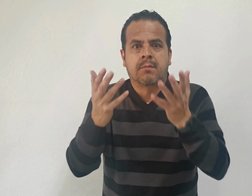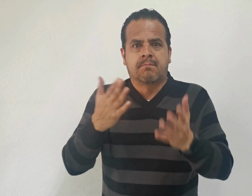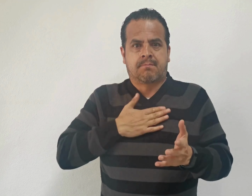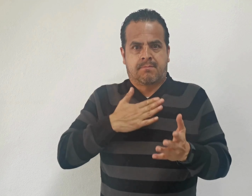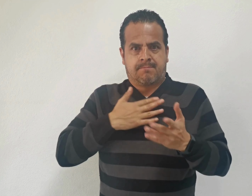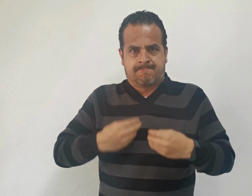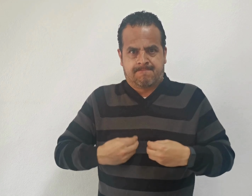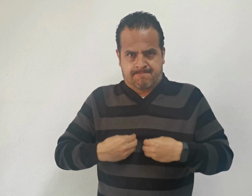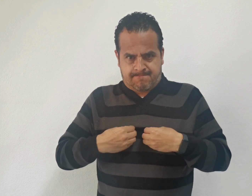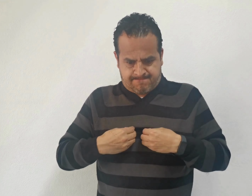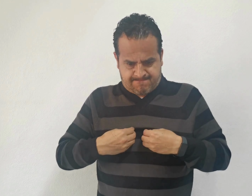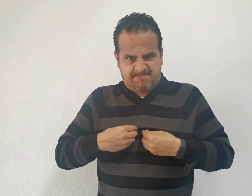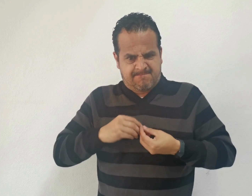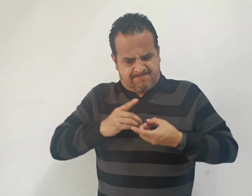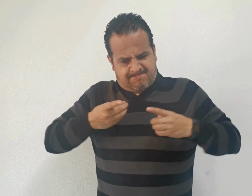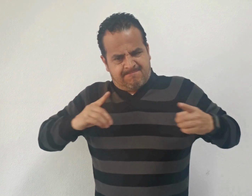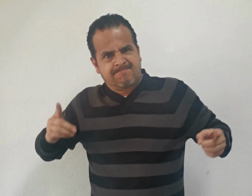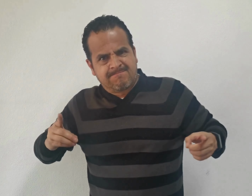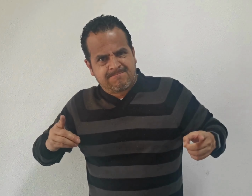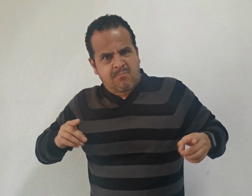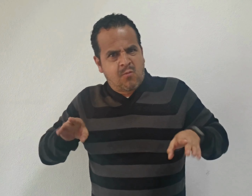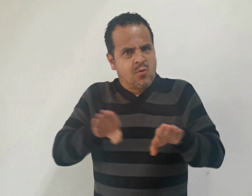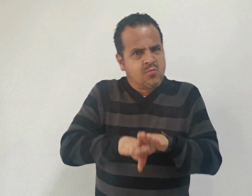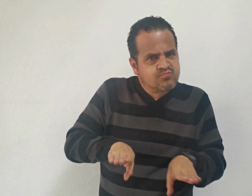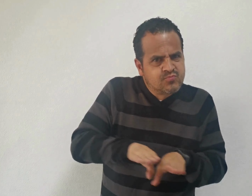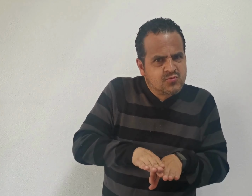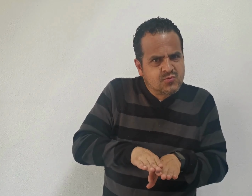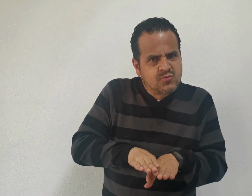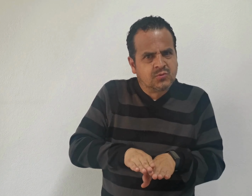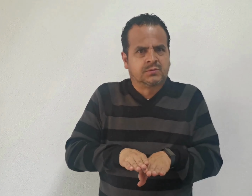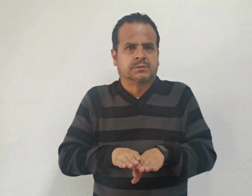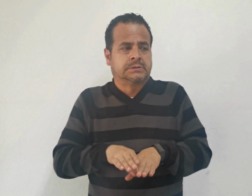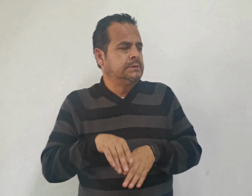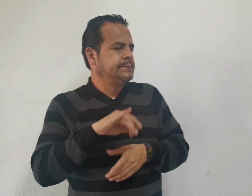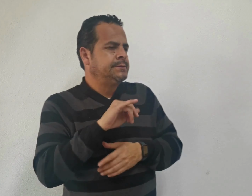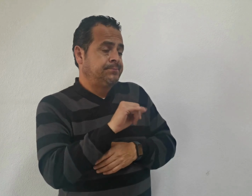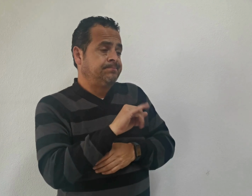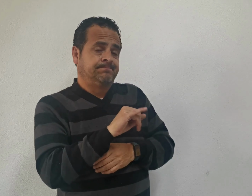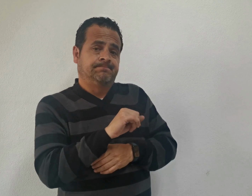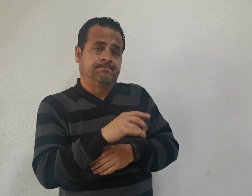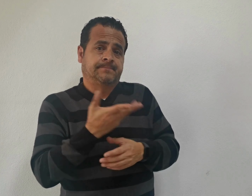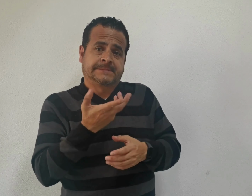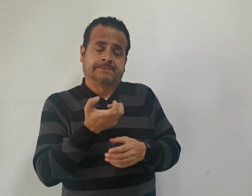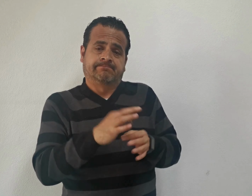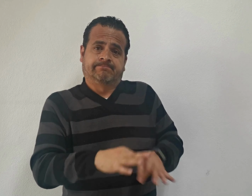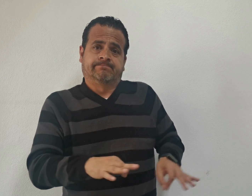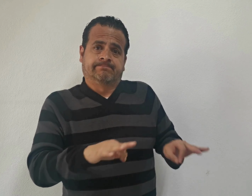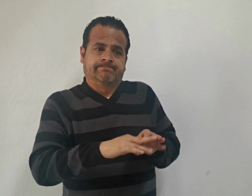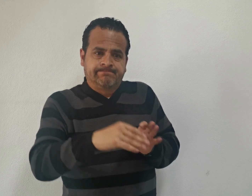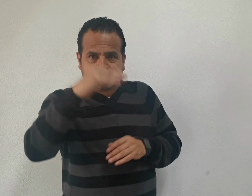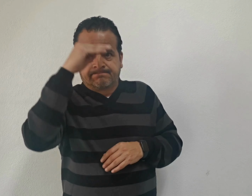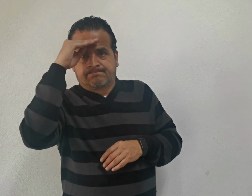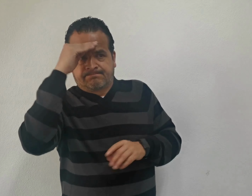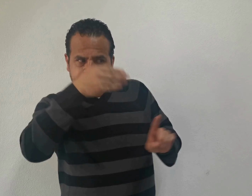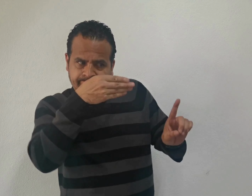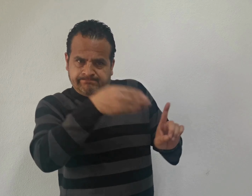bien eh busco otro tipo de objetivos en mí en mi en mi desarrollo personal creo que en esta parte es importante retomar